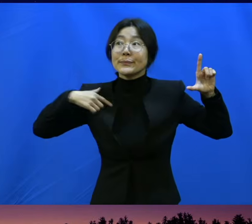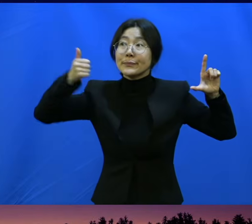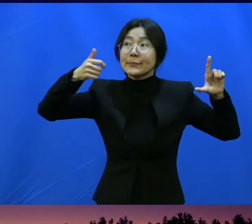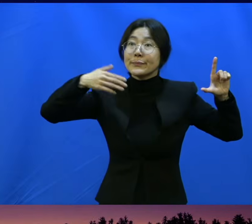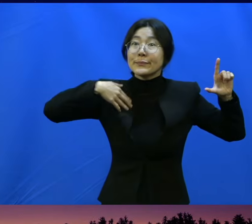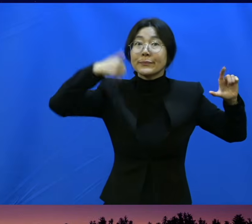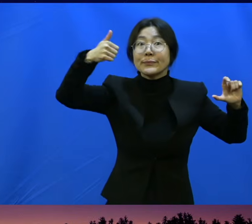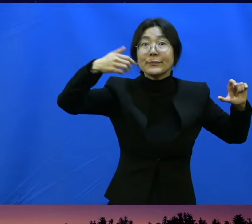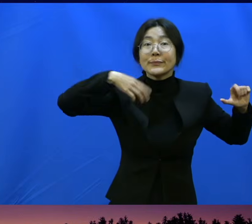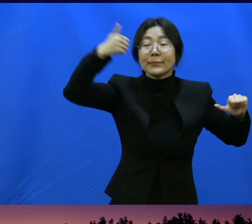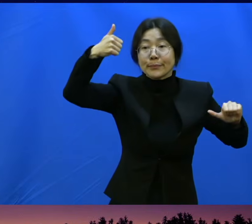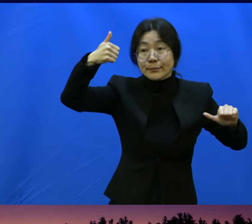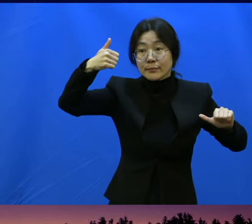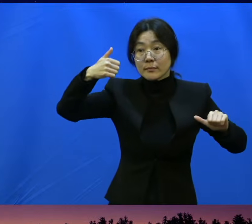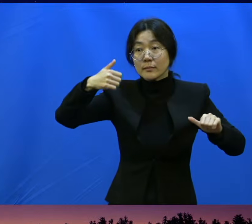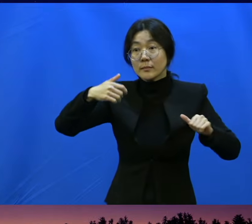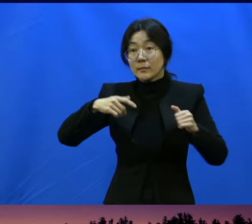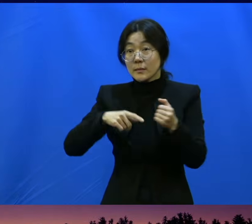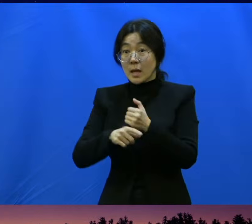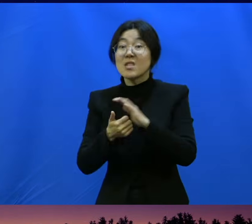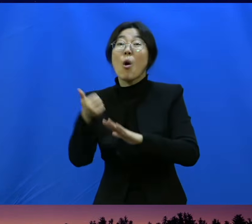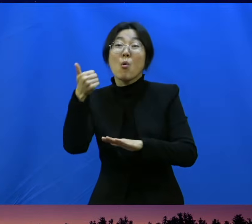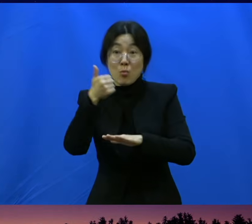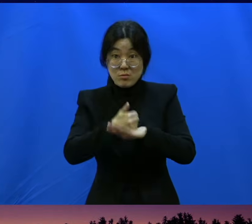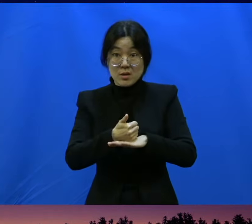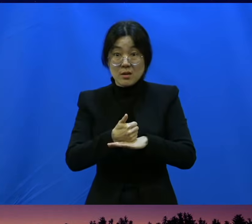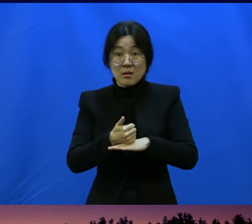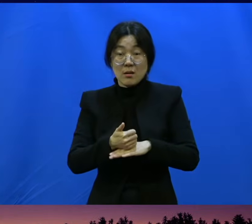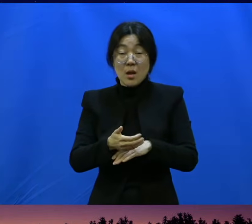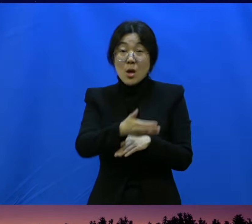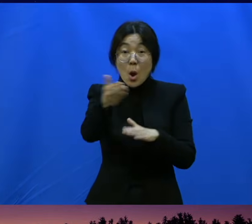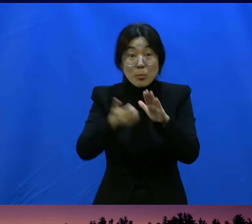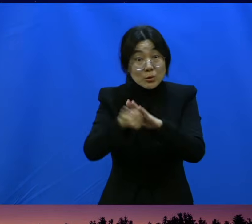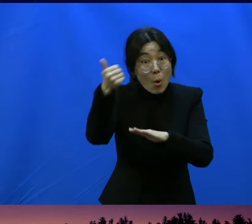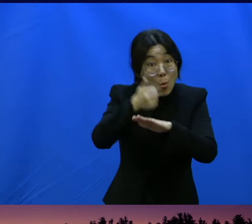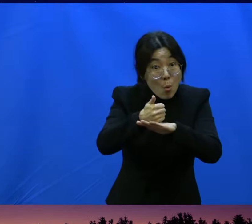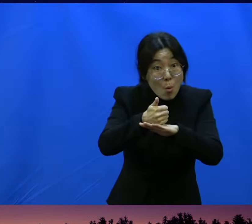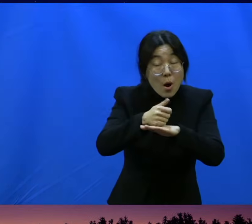그러니까 여러분, 성공은 시험대에 올라서는 순간이에요.